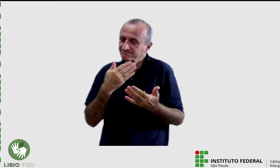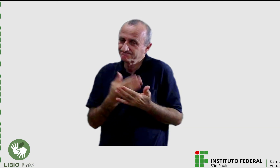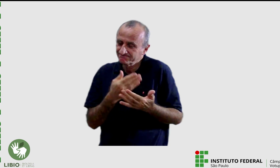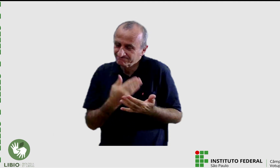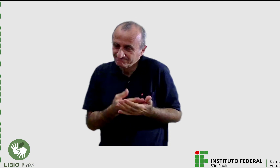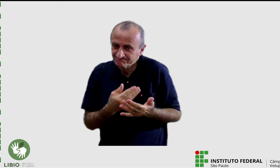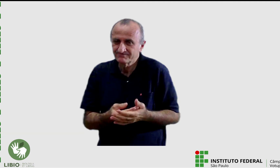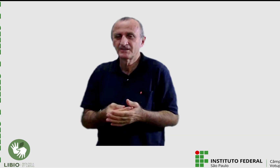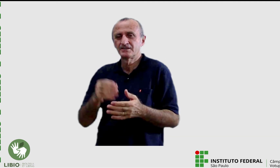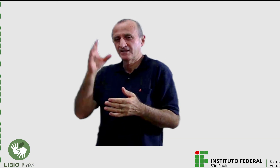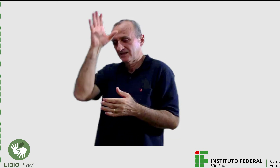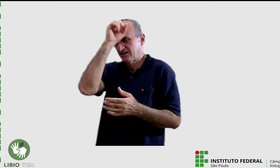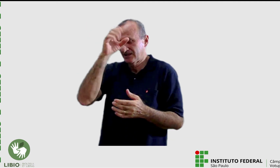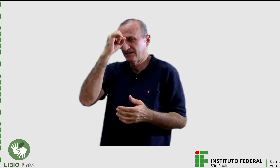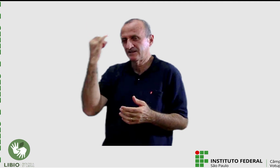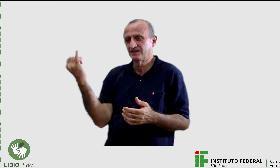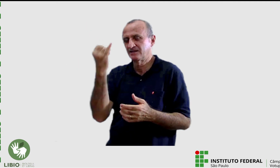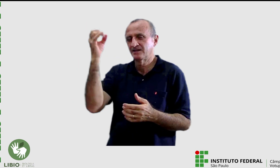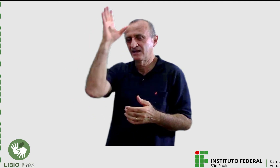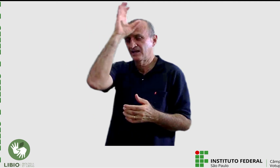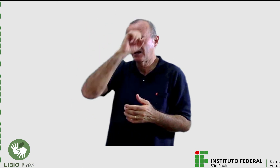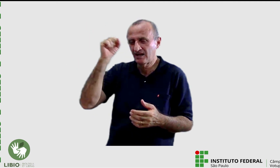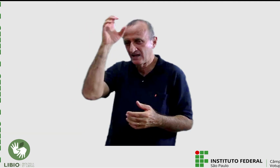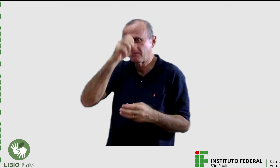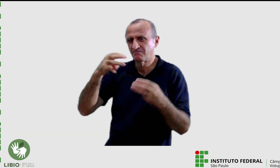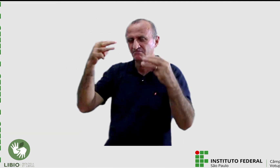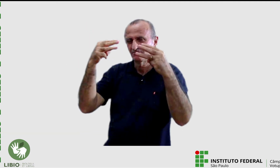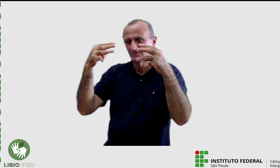Aprendendo mais a importância de estudarmos sobre as células,